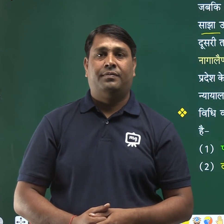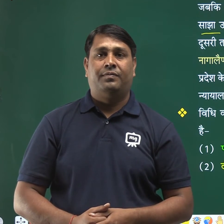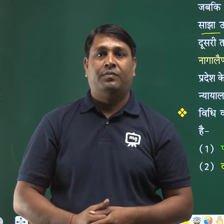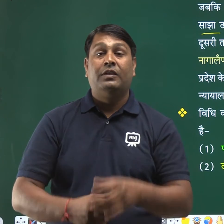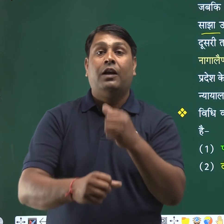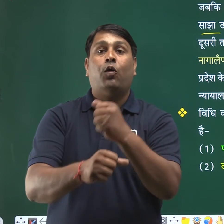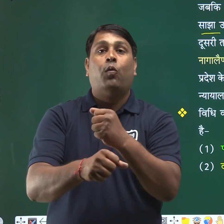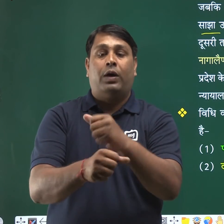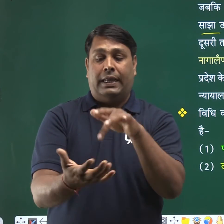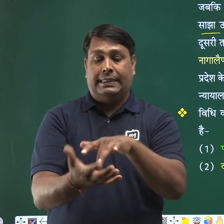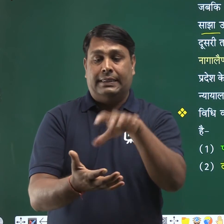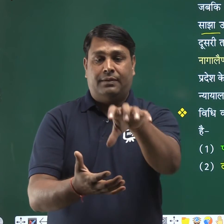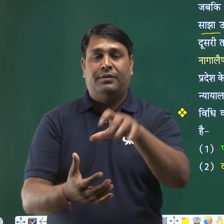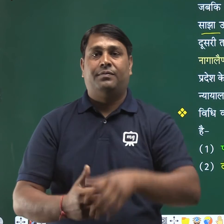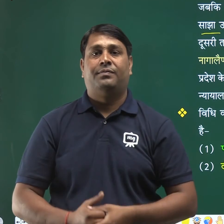गुवाहाटी में